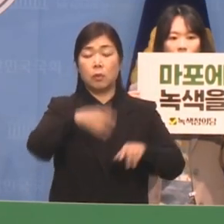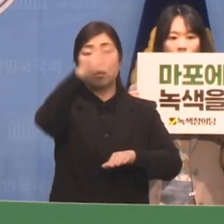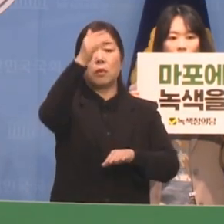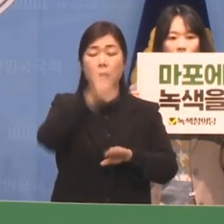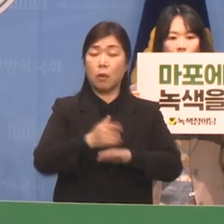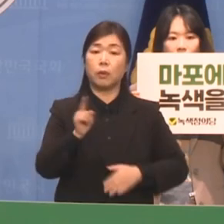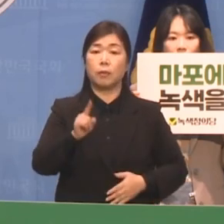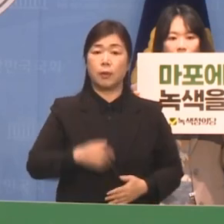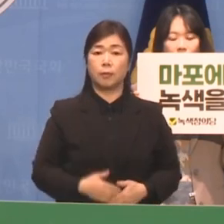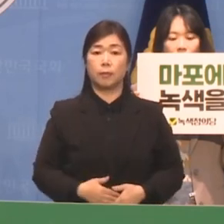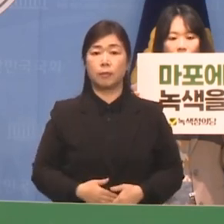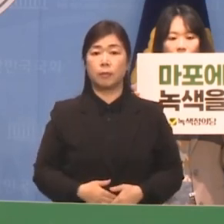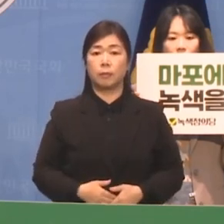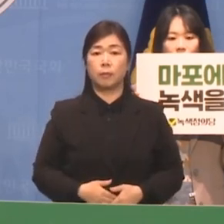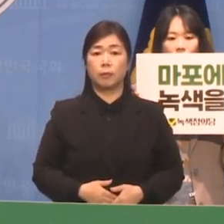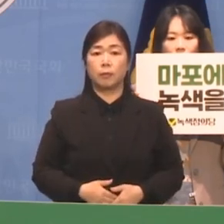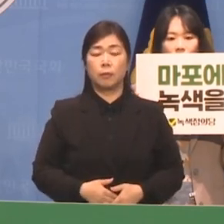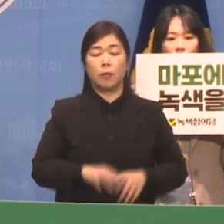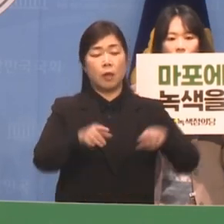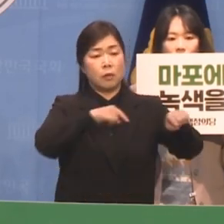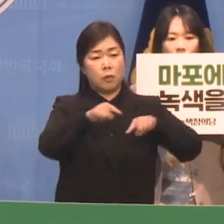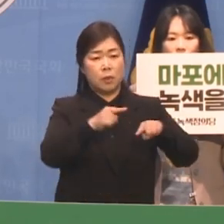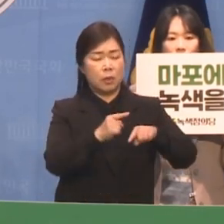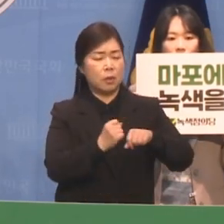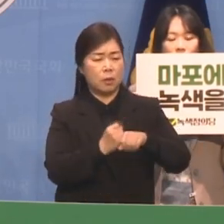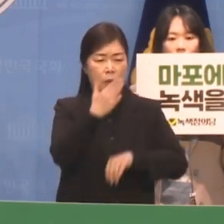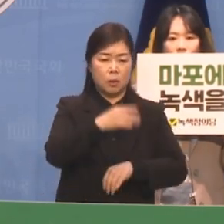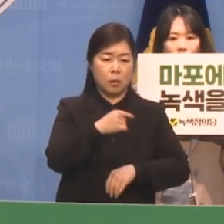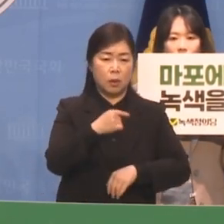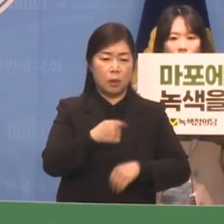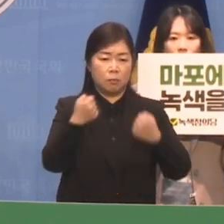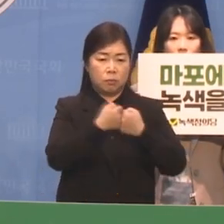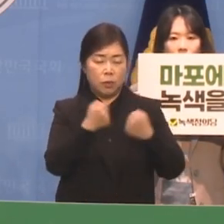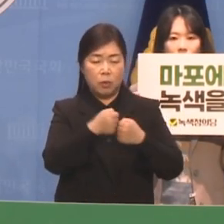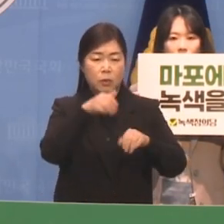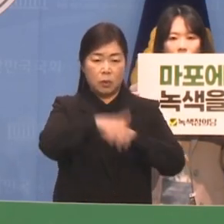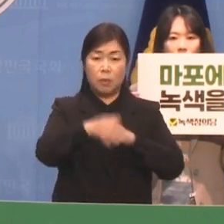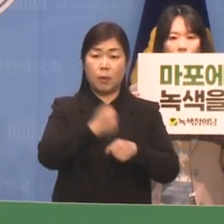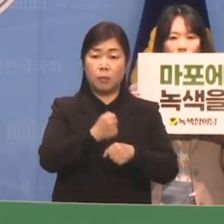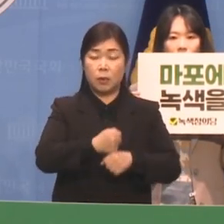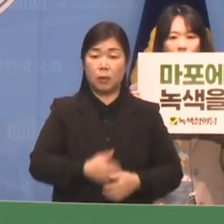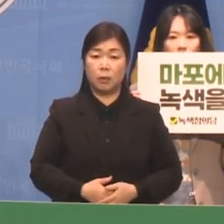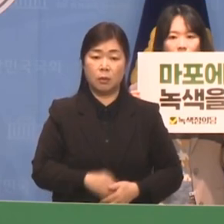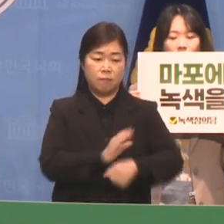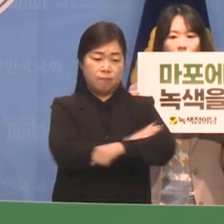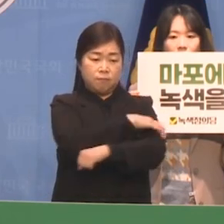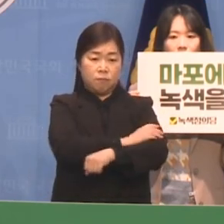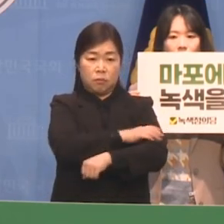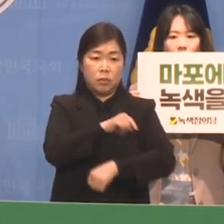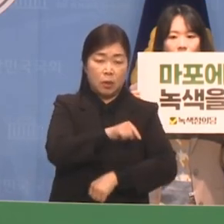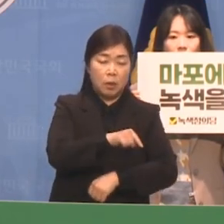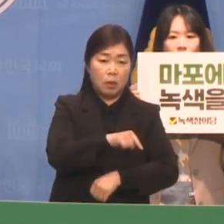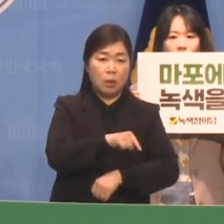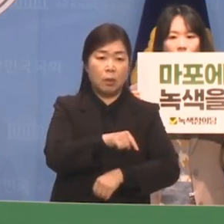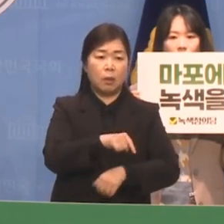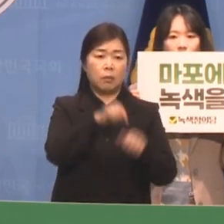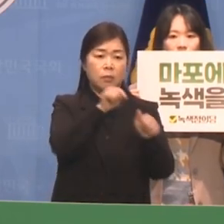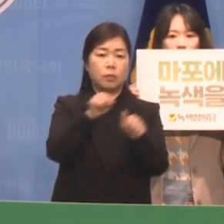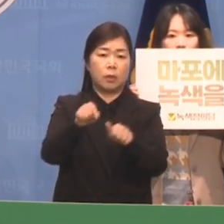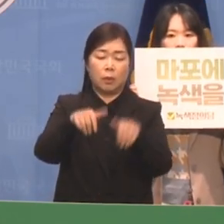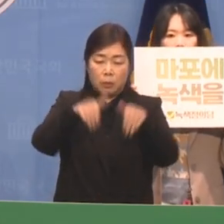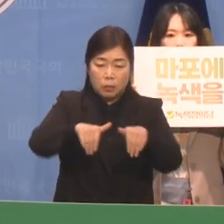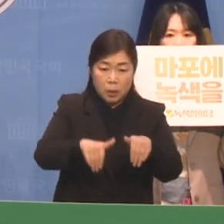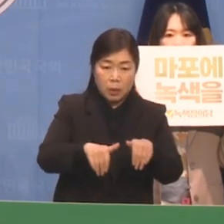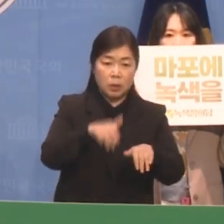어떻습니까? 정치를 과격하게만 만듭니다. 위계에 익숙해 권력 추구에만 집중합니다.